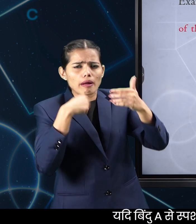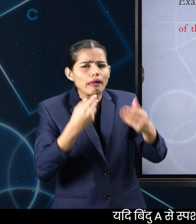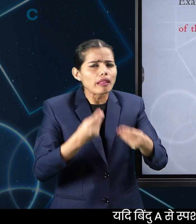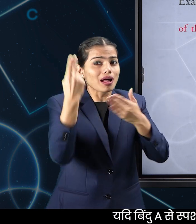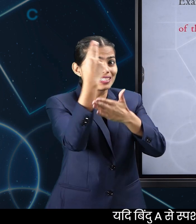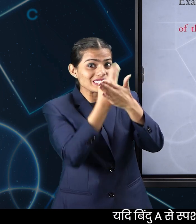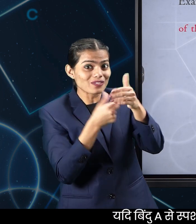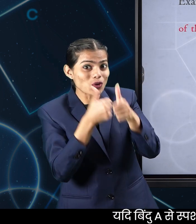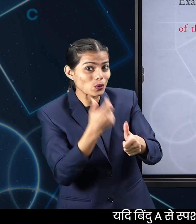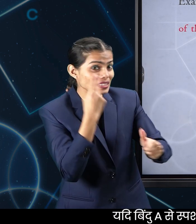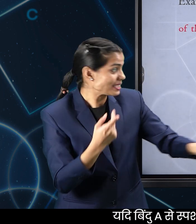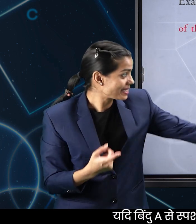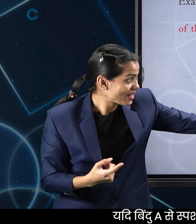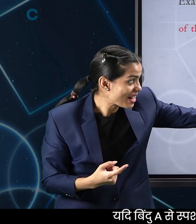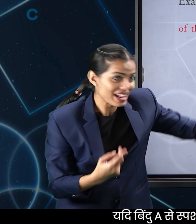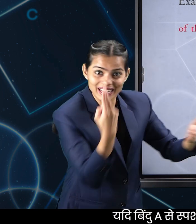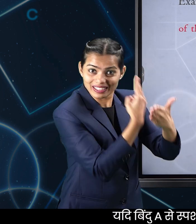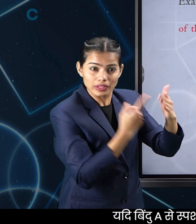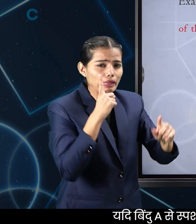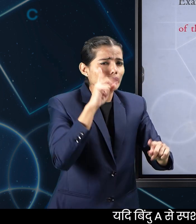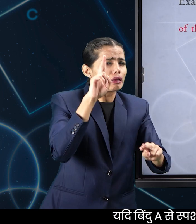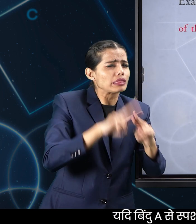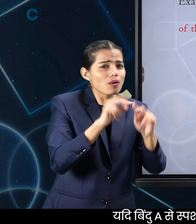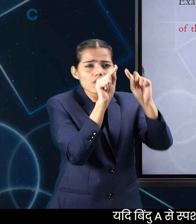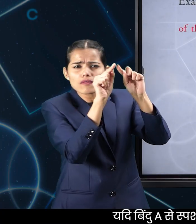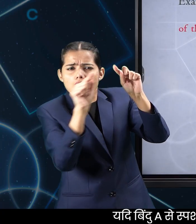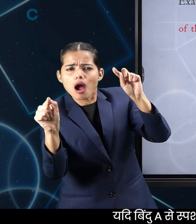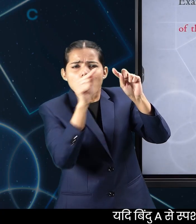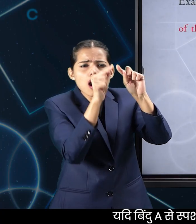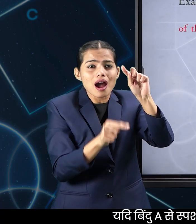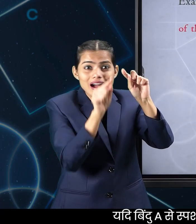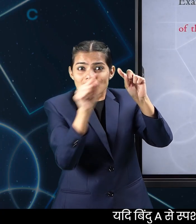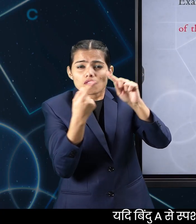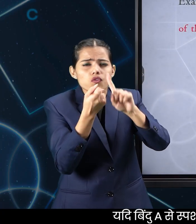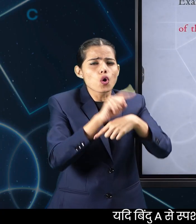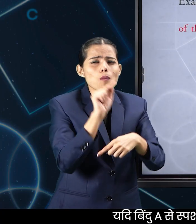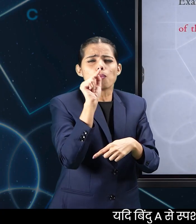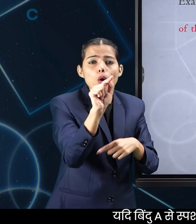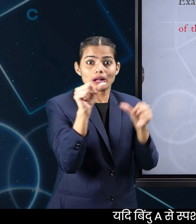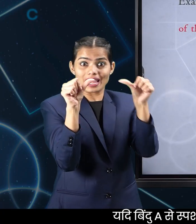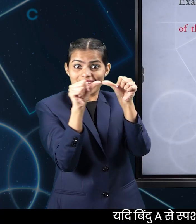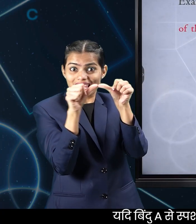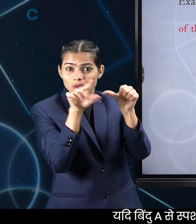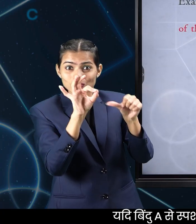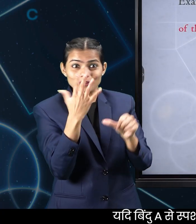यदि बिंदु A से स्पर्श रेखा की लंबाई जो केंद्र से 5 सेमी दूर है 4 सेमी है।